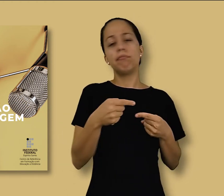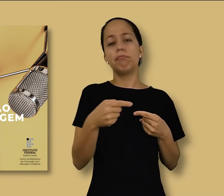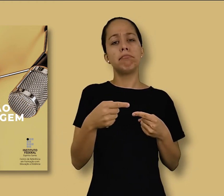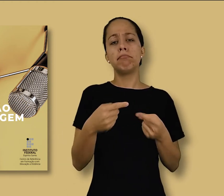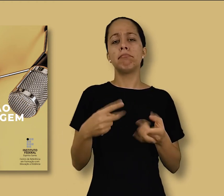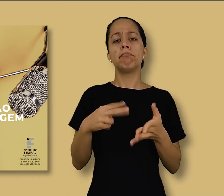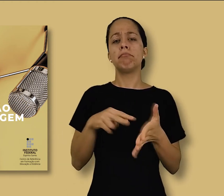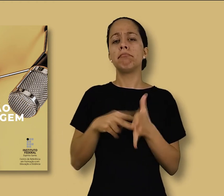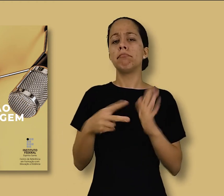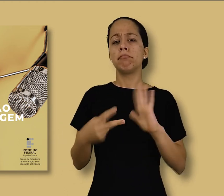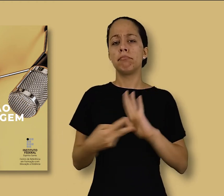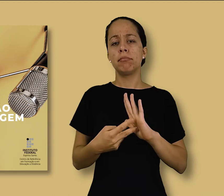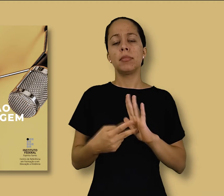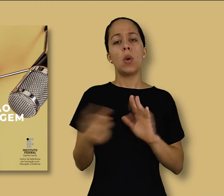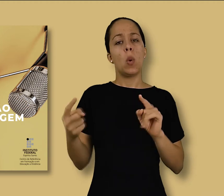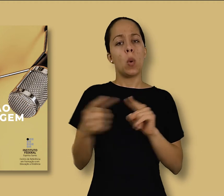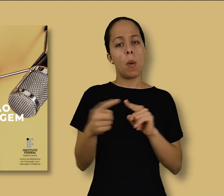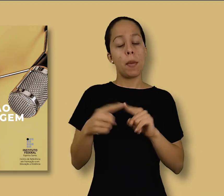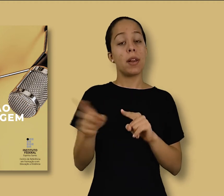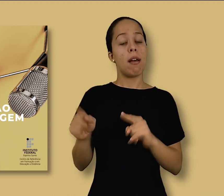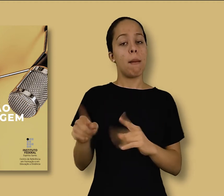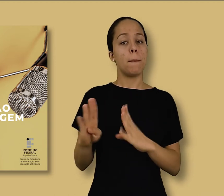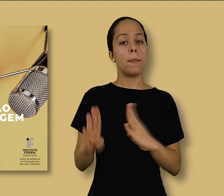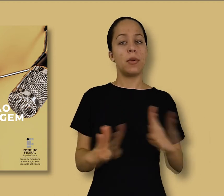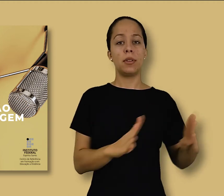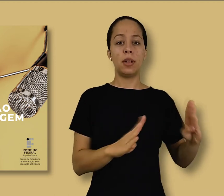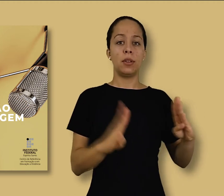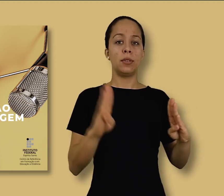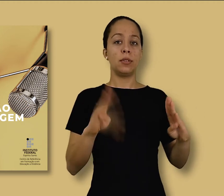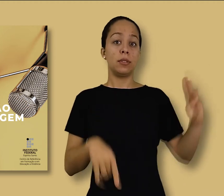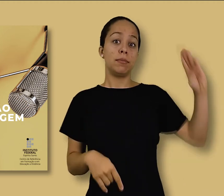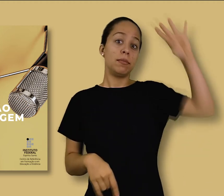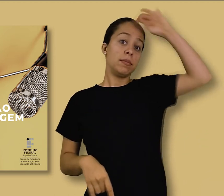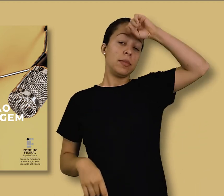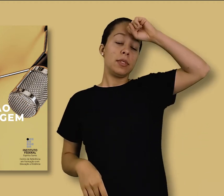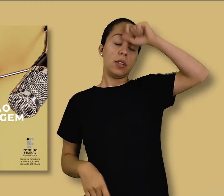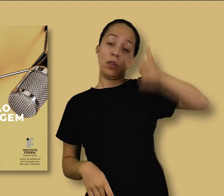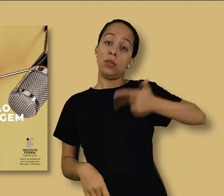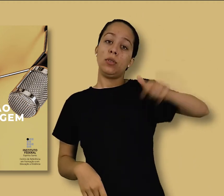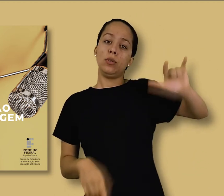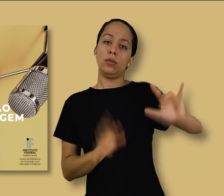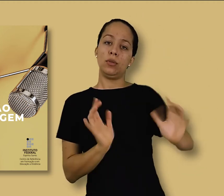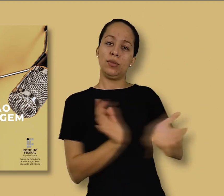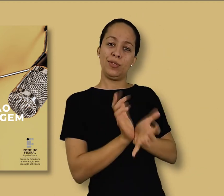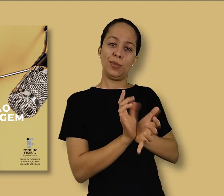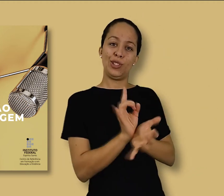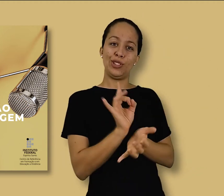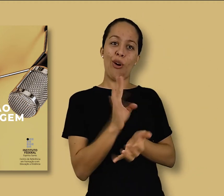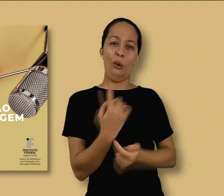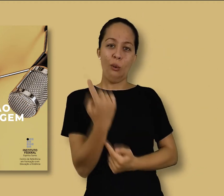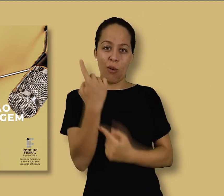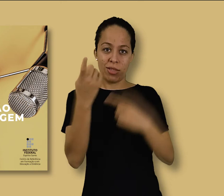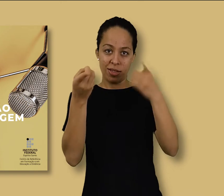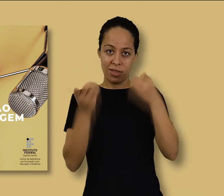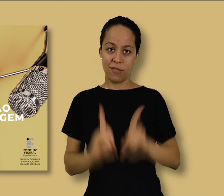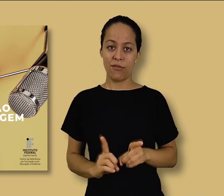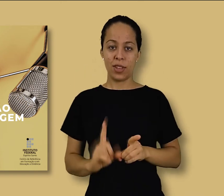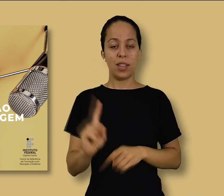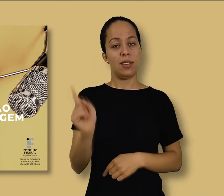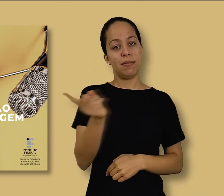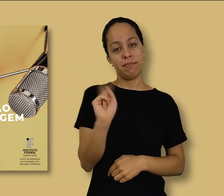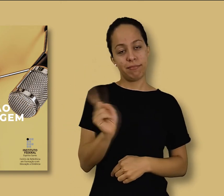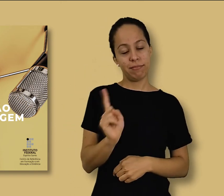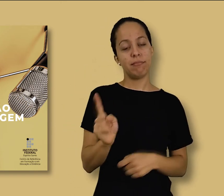especificamente um debate ele se coloca fundamentalmente nos processos de escolarização de um outro